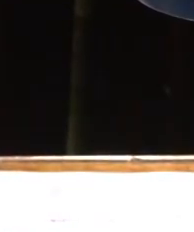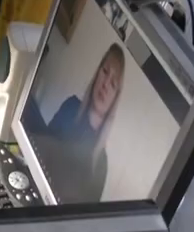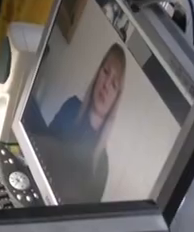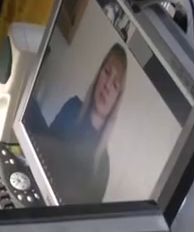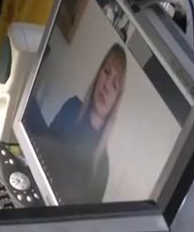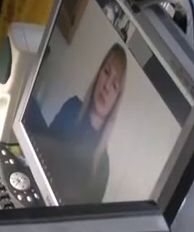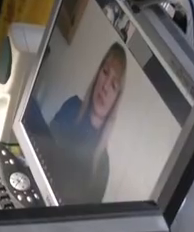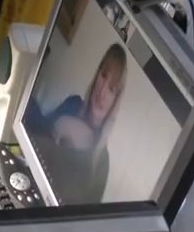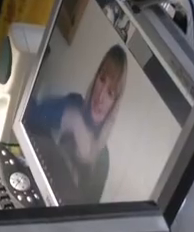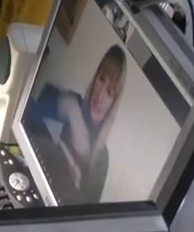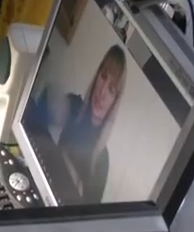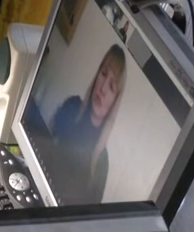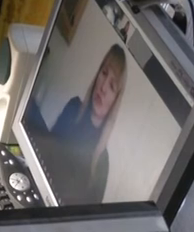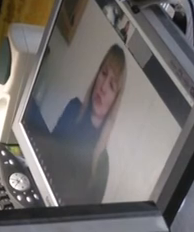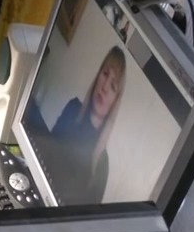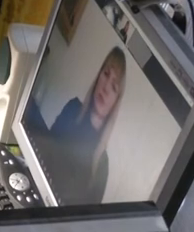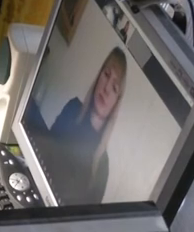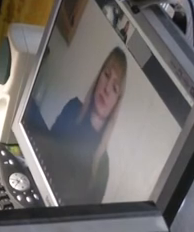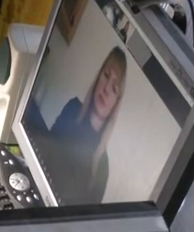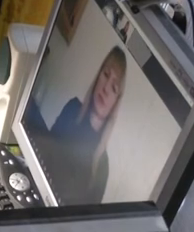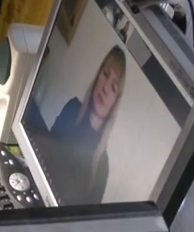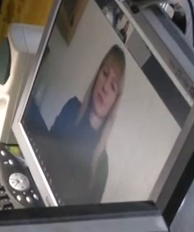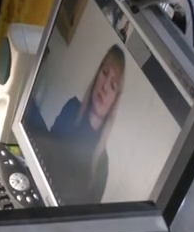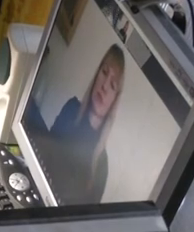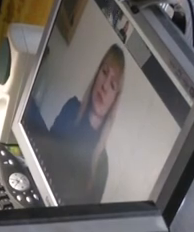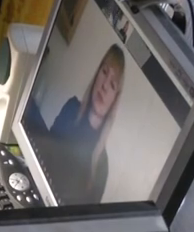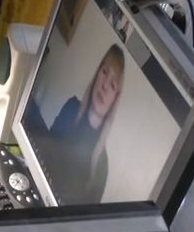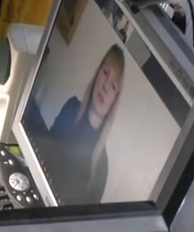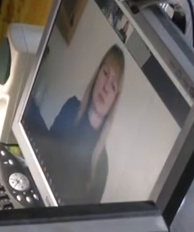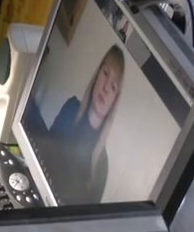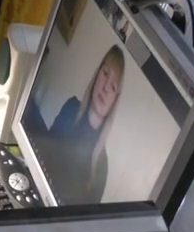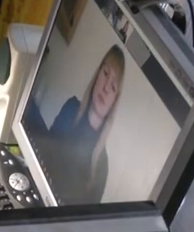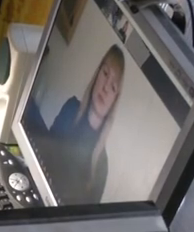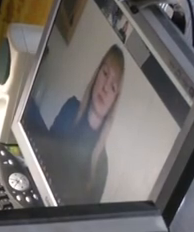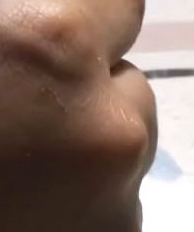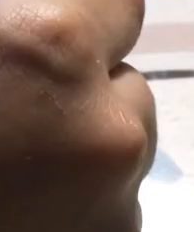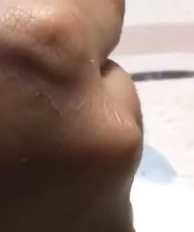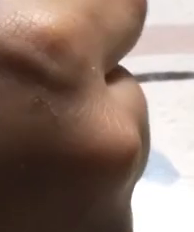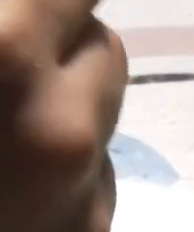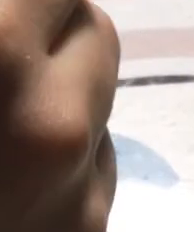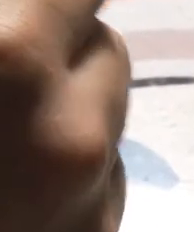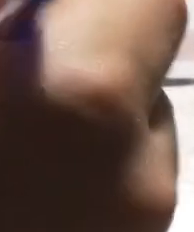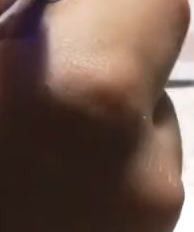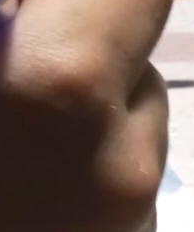что стреляют, что там это бах-бах, это да, он как бы понимает, но не понимает опасности, что это опасно,